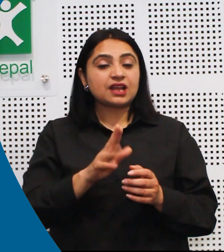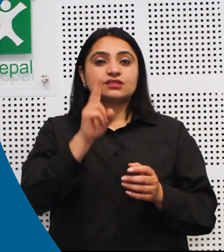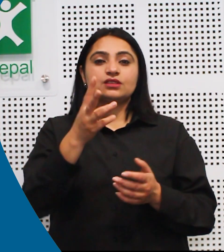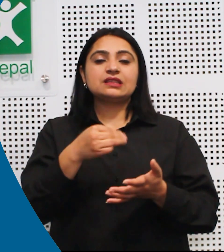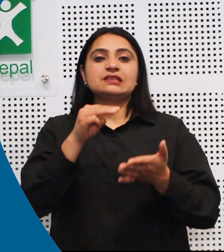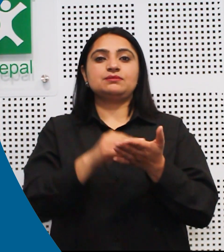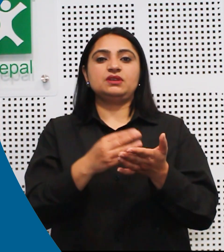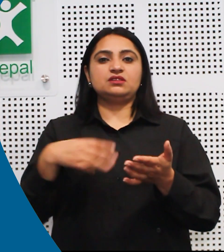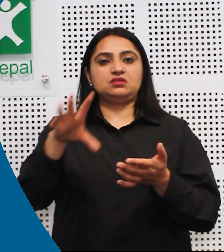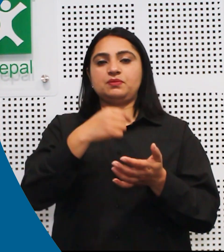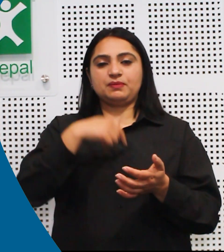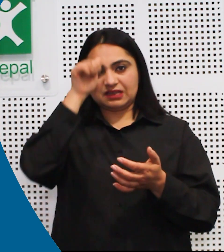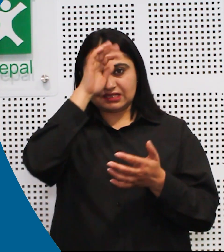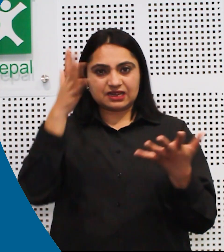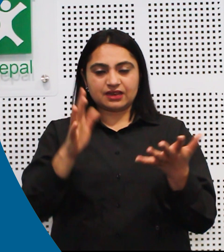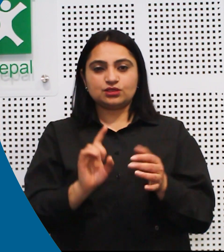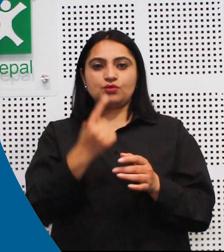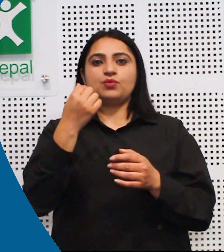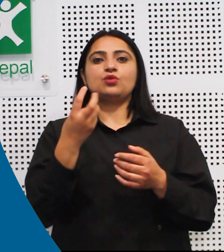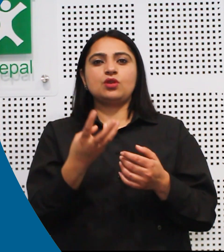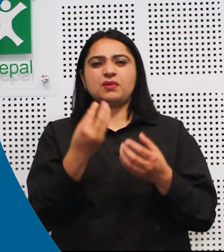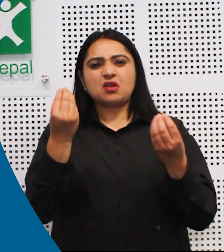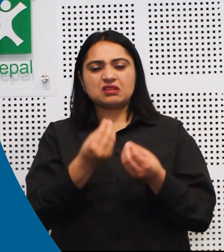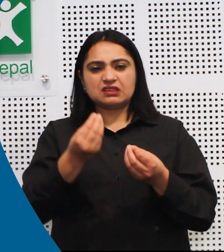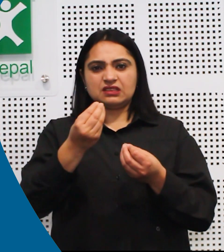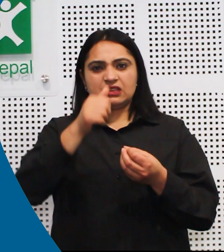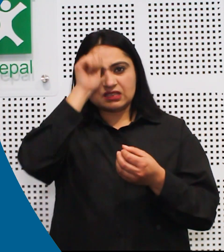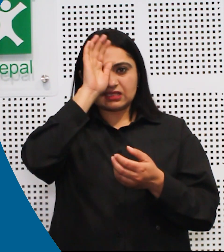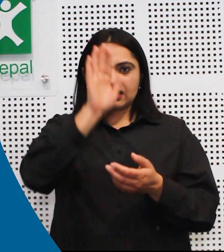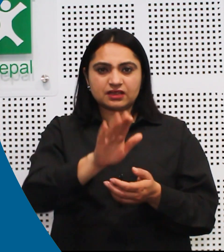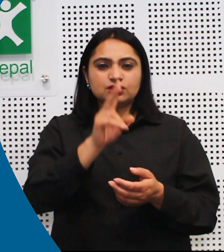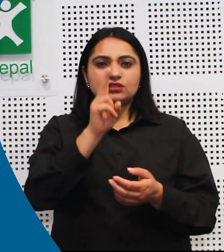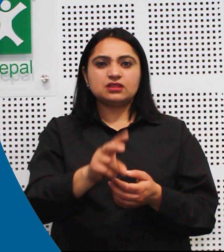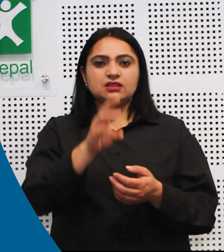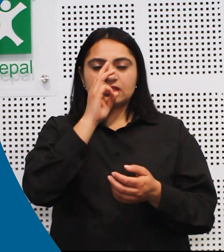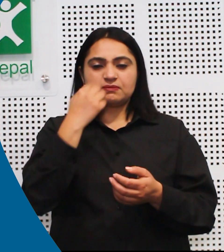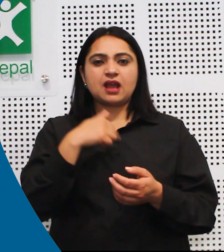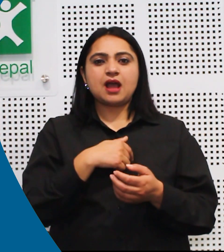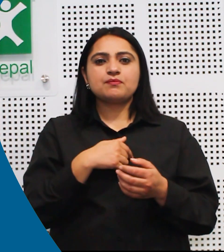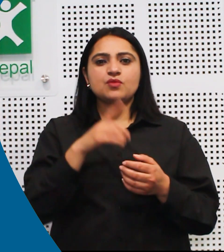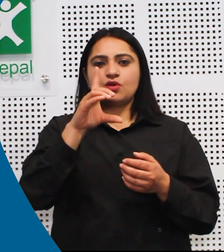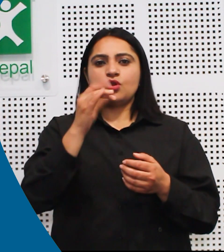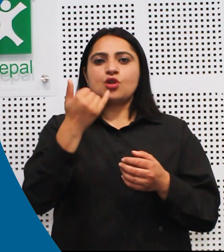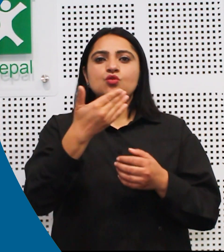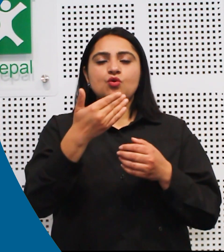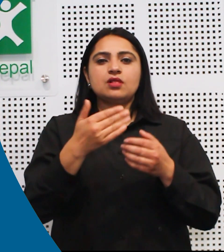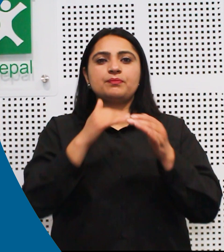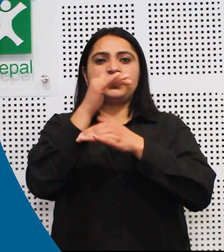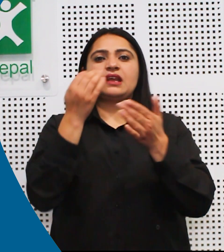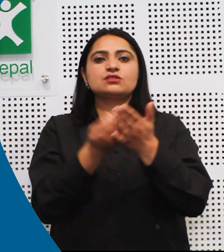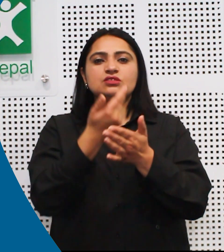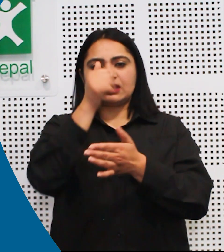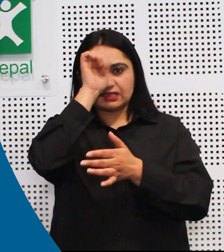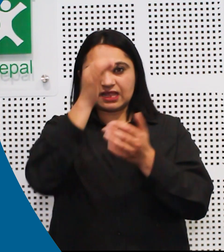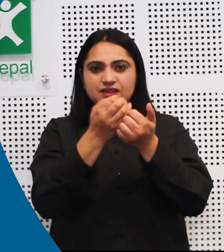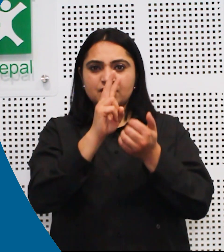मलाई सबै कुरा जानकारी छैन। पहिलो नम्बर चाहिँ अलिअलि जानकारी छ, त्यसमा चाहिँ हाम्रो टोल विकास संस्थालाई जानकारी गराएर